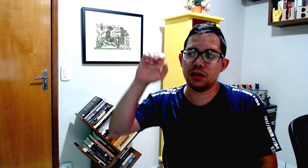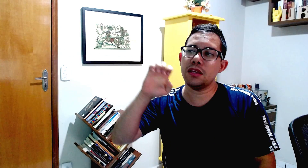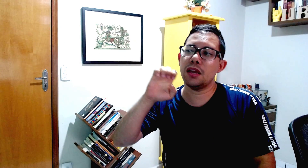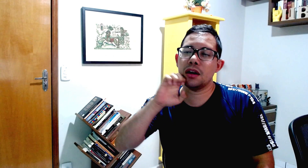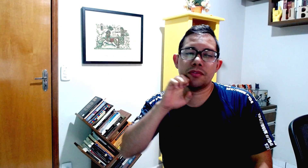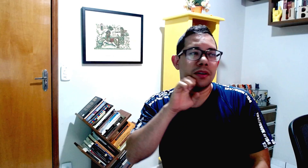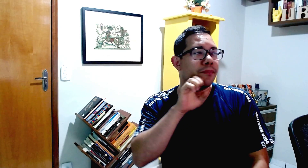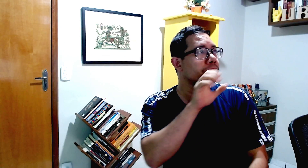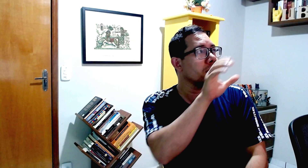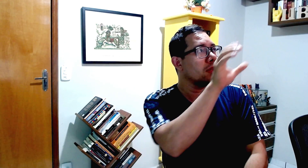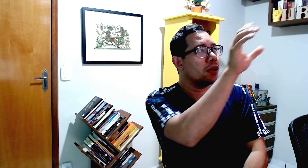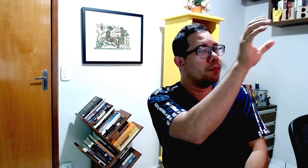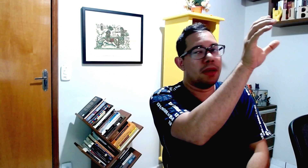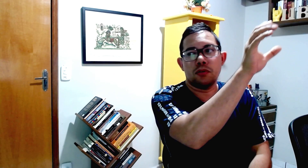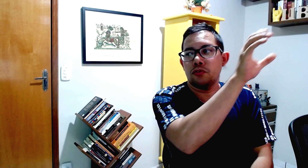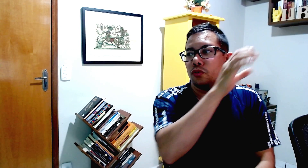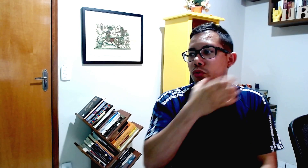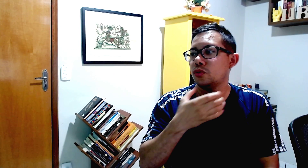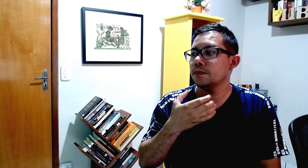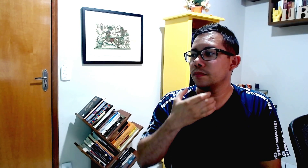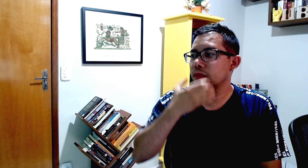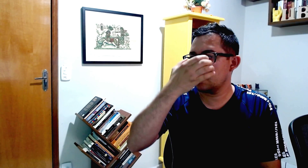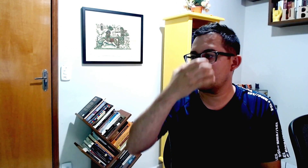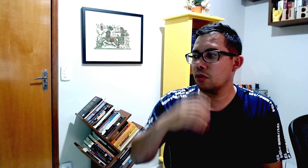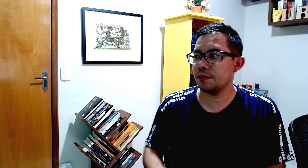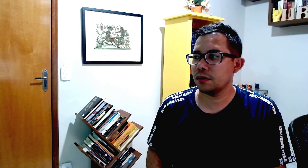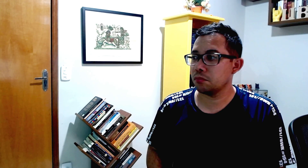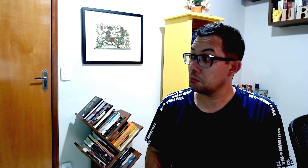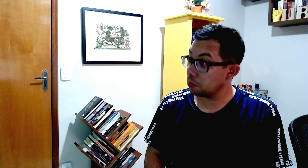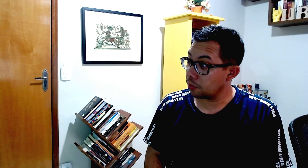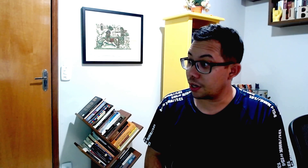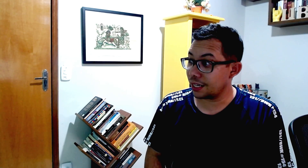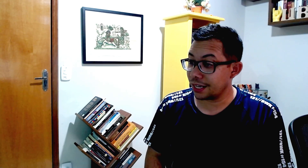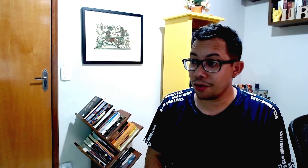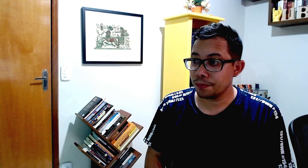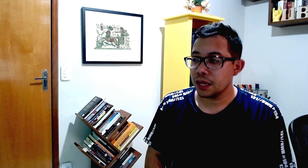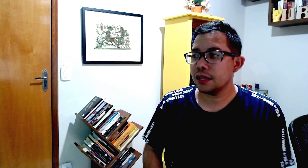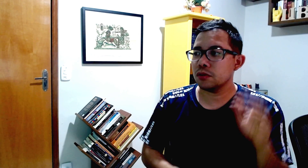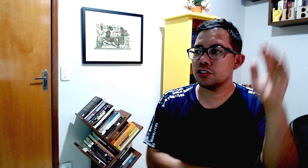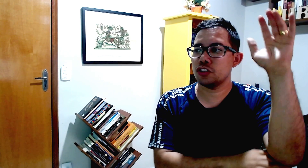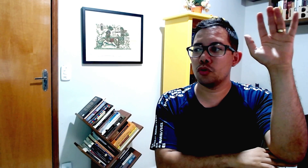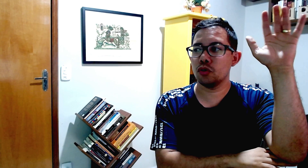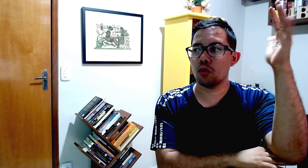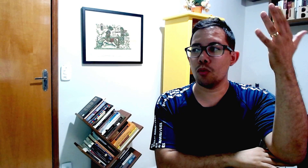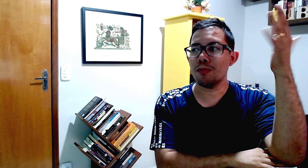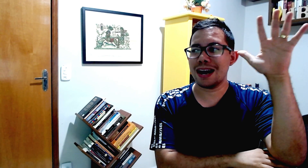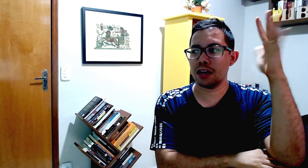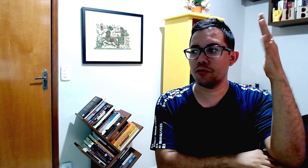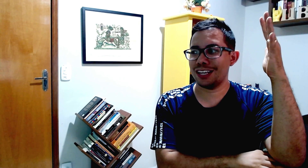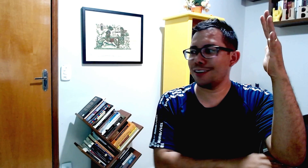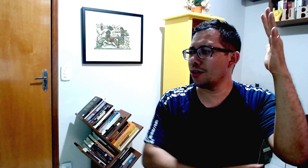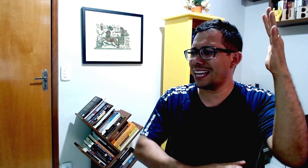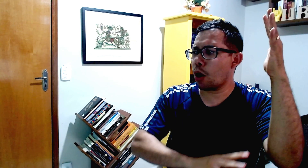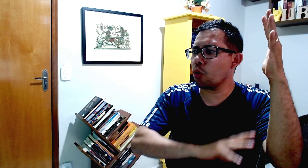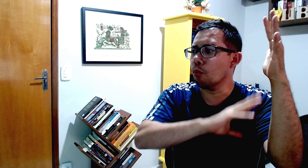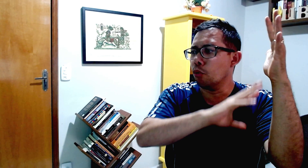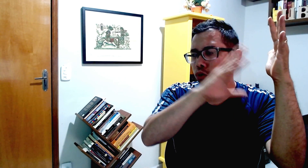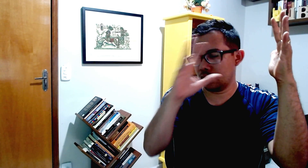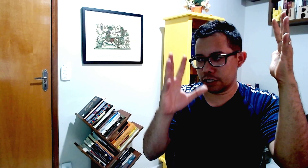e Eva, pega o fruto e come. Olha que legal. Então, a gente colocou uma árvore aqui, ó, que é algo muito